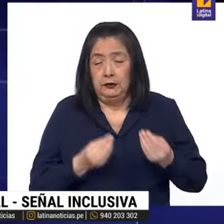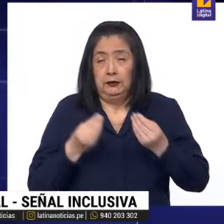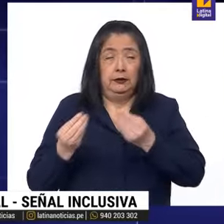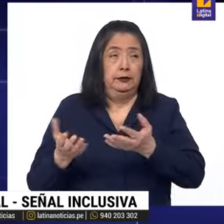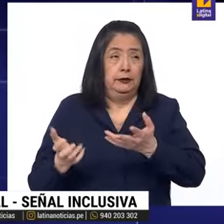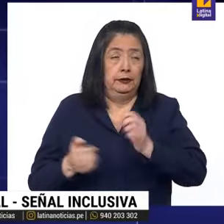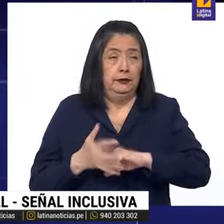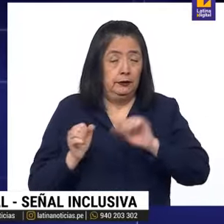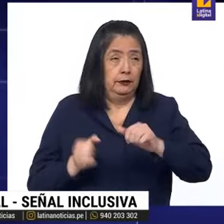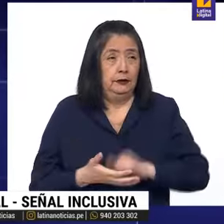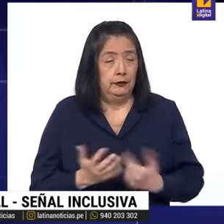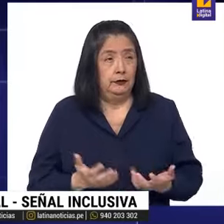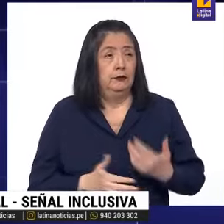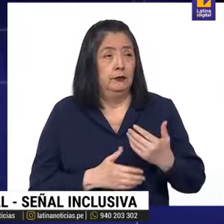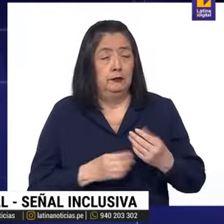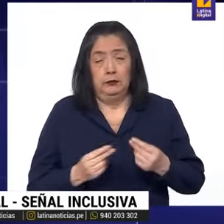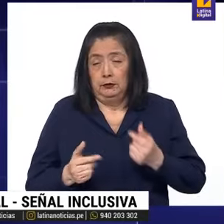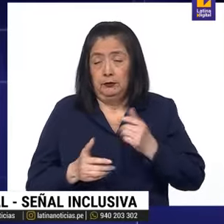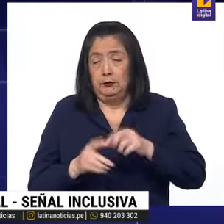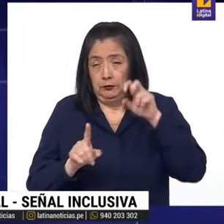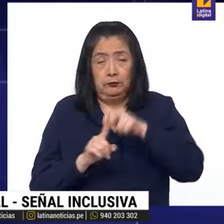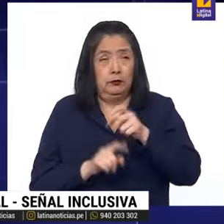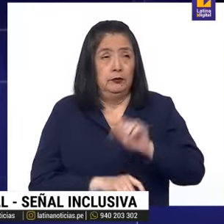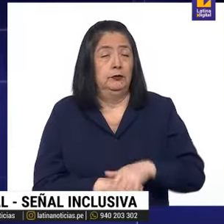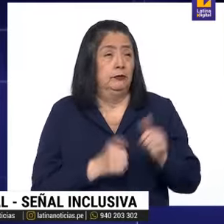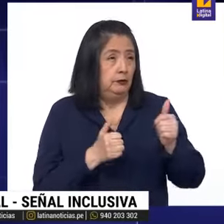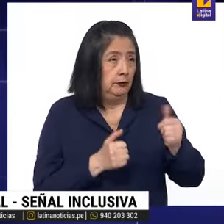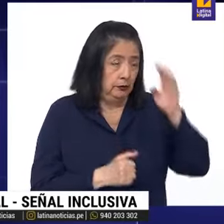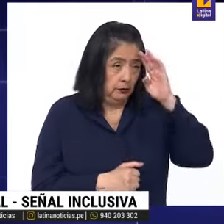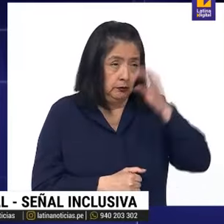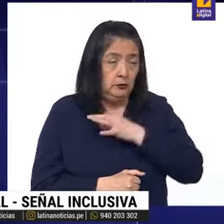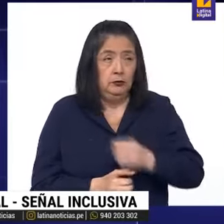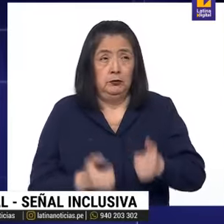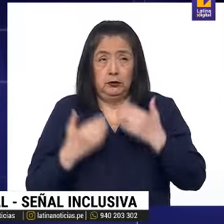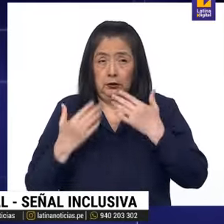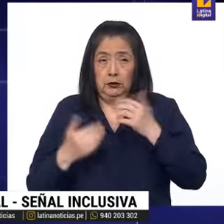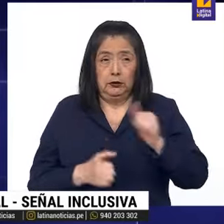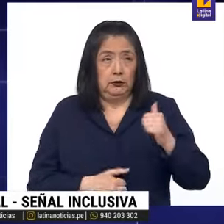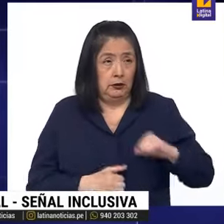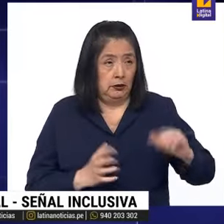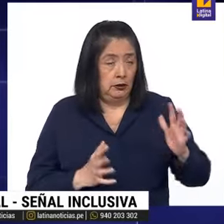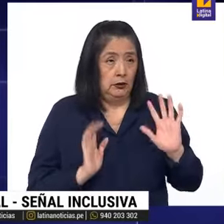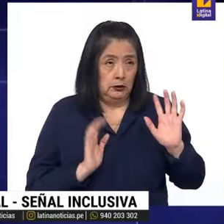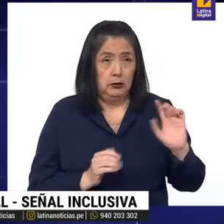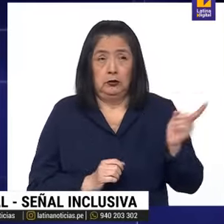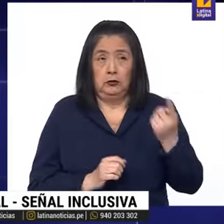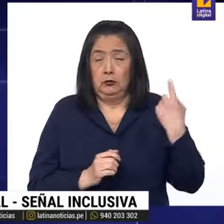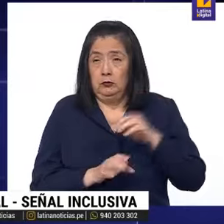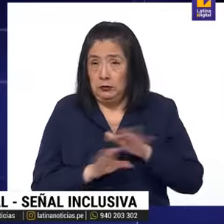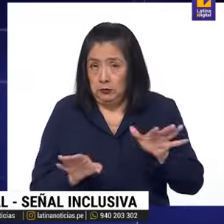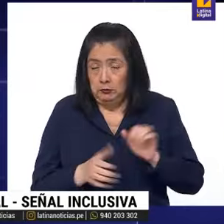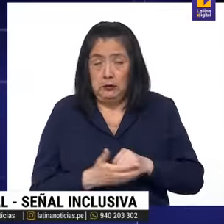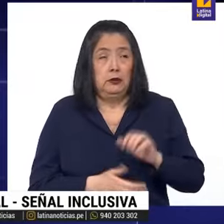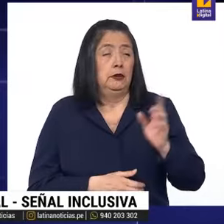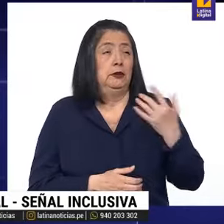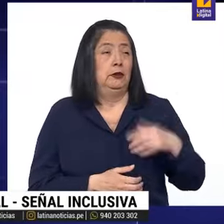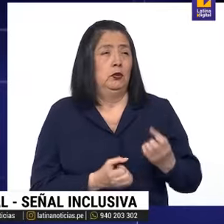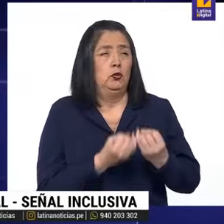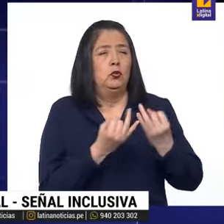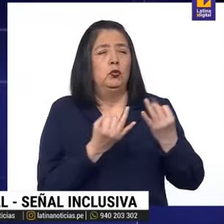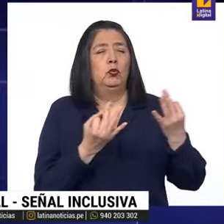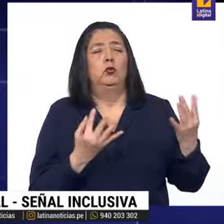entregarlas para lo que es el proceso inmediato de flagrancia. Listo, coronel, muchísimas gracias, gracias, alcalde. Solo para cerrar, acerca de